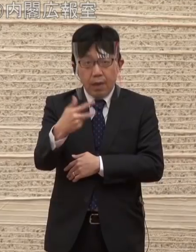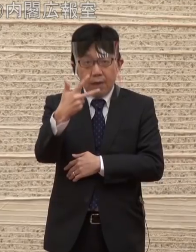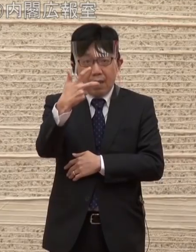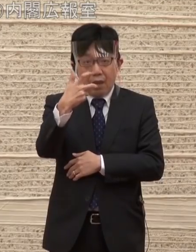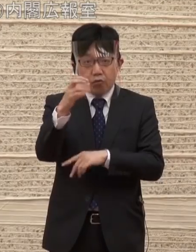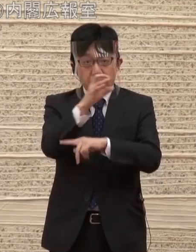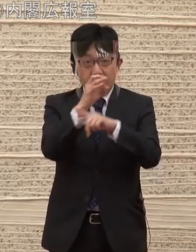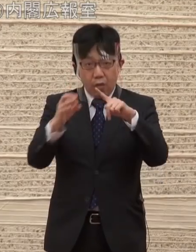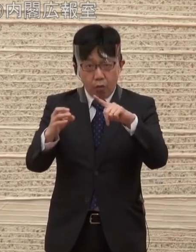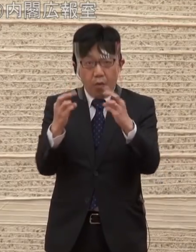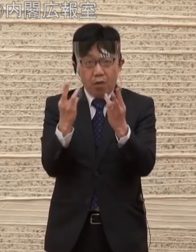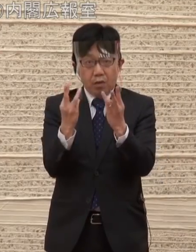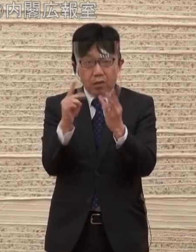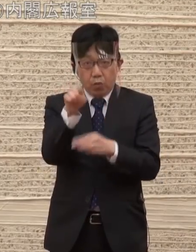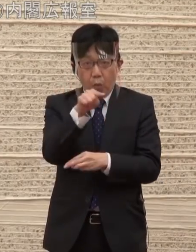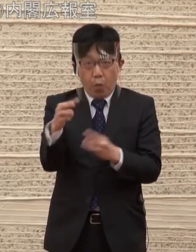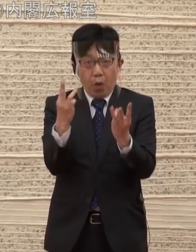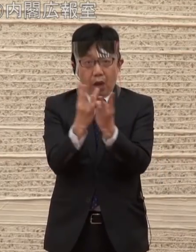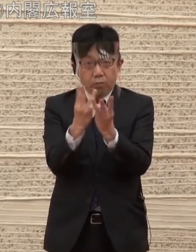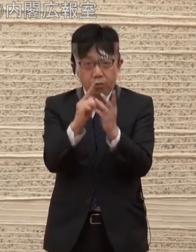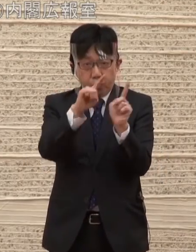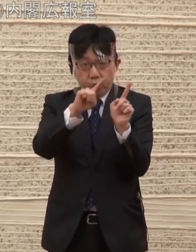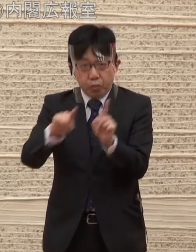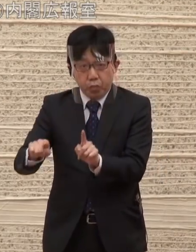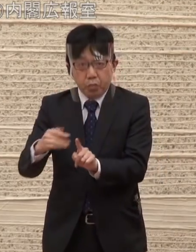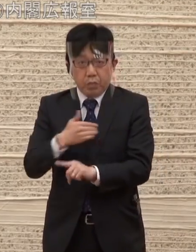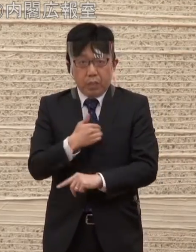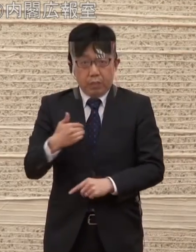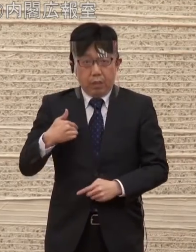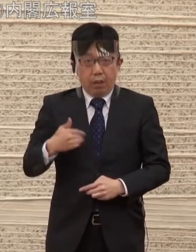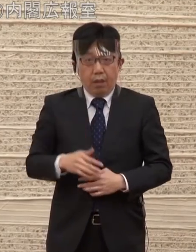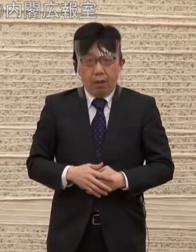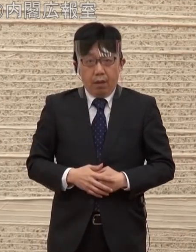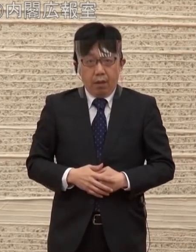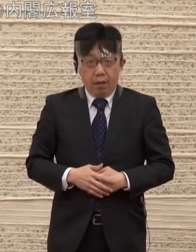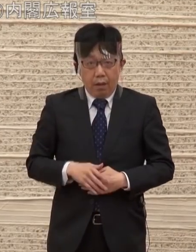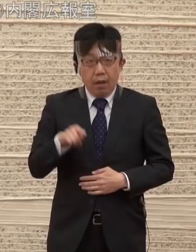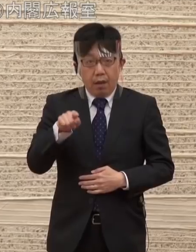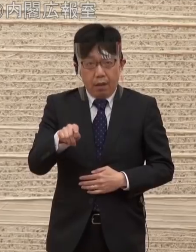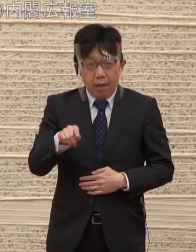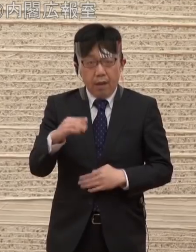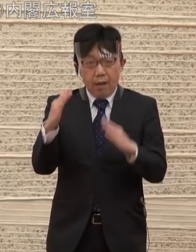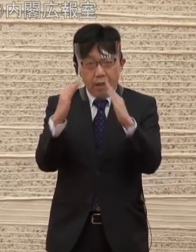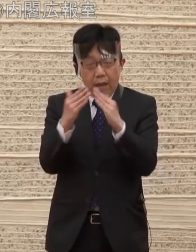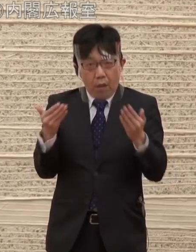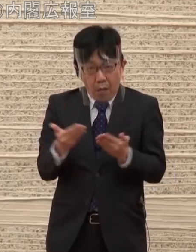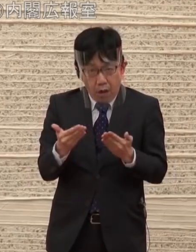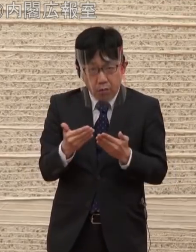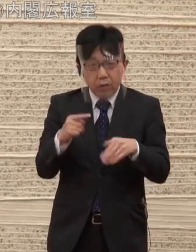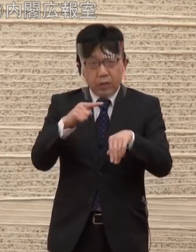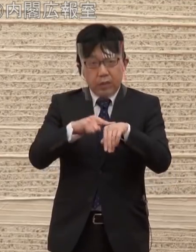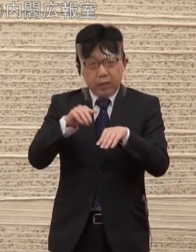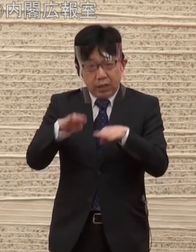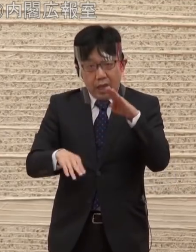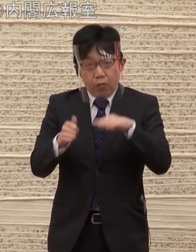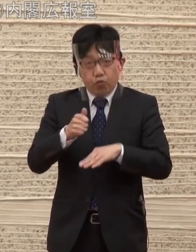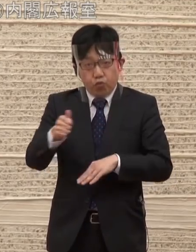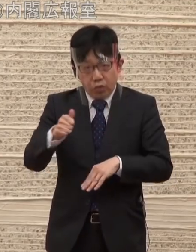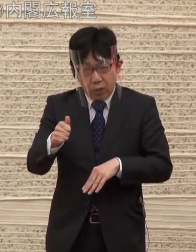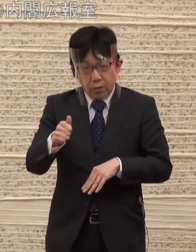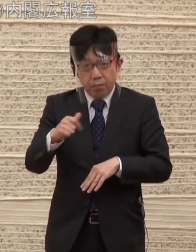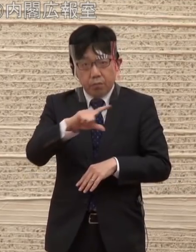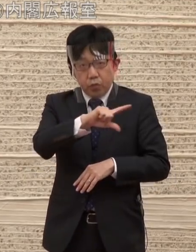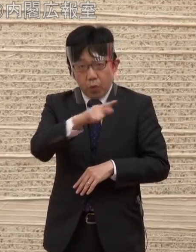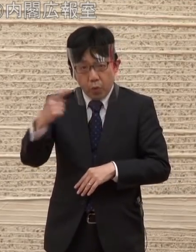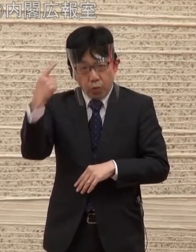減少を致しましたこれもまさに皆様がうテレワークあるいは時差通勤等でご協力をいただいた